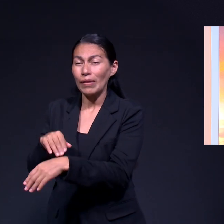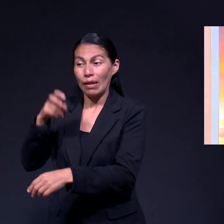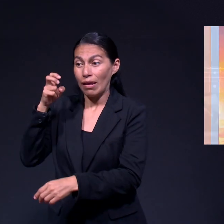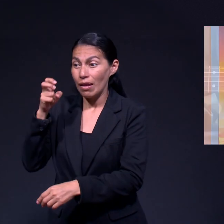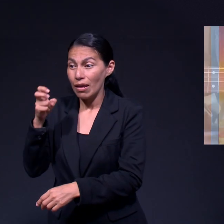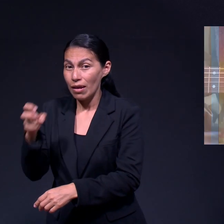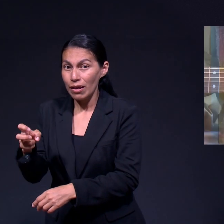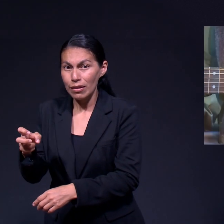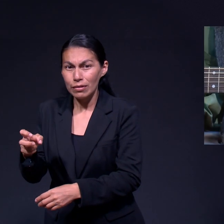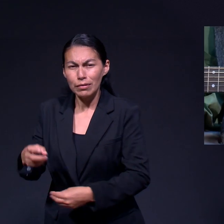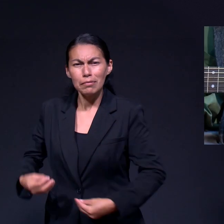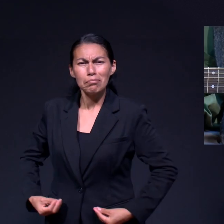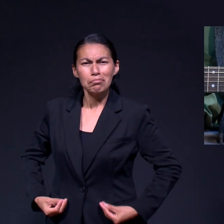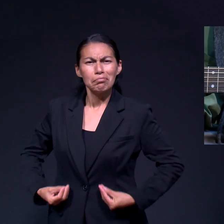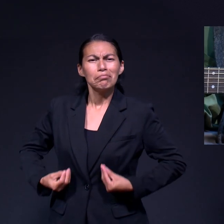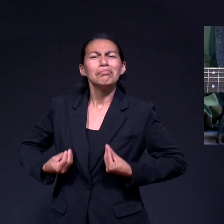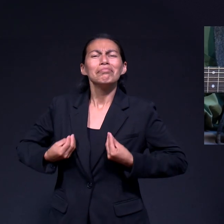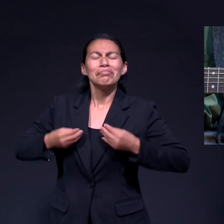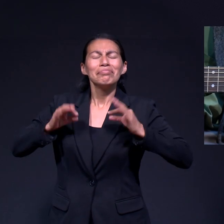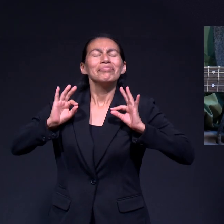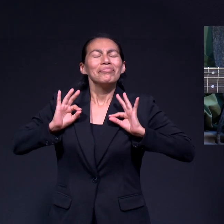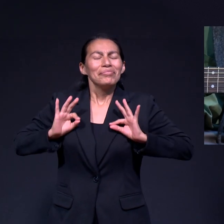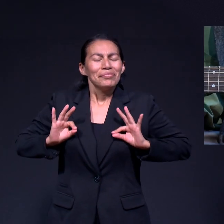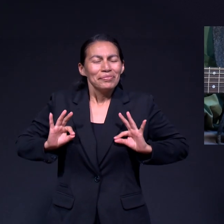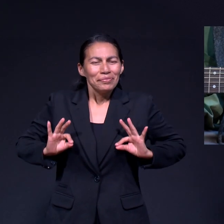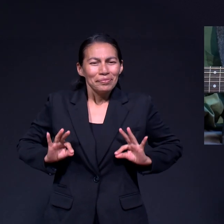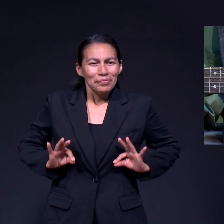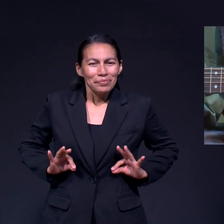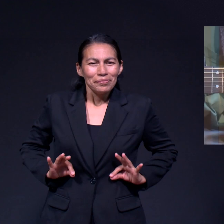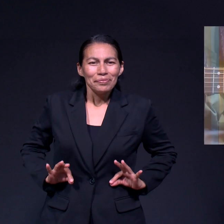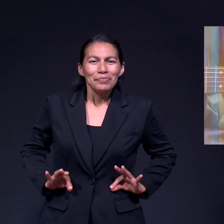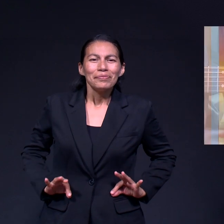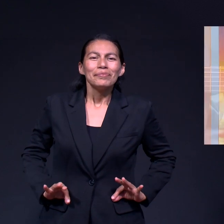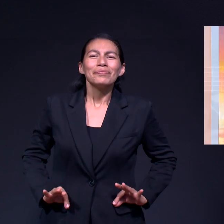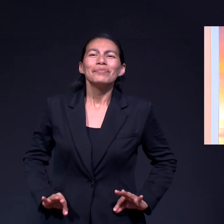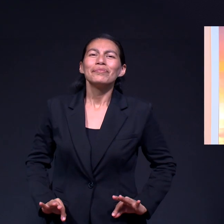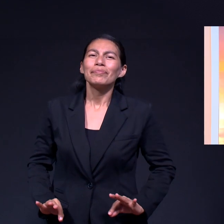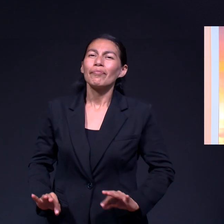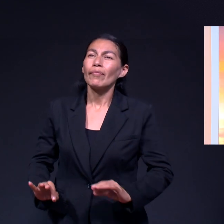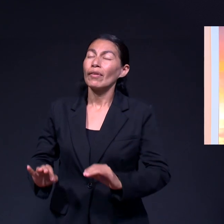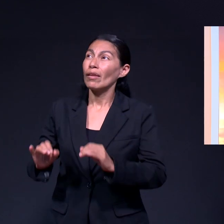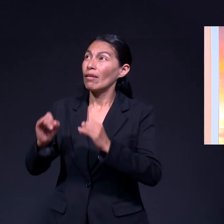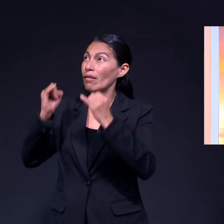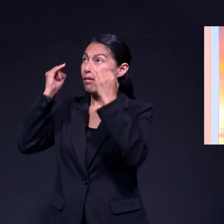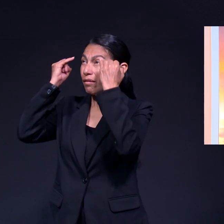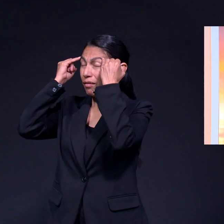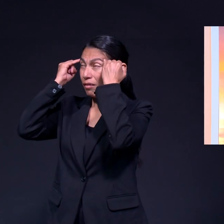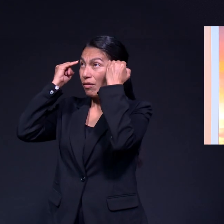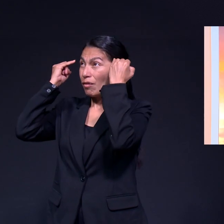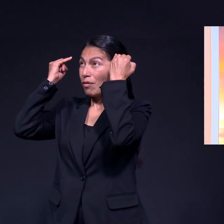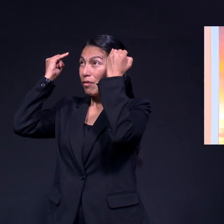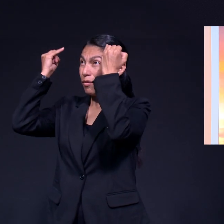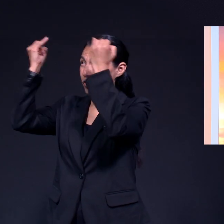Aquel morará Bajo la sombra del